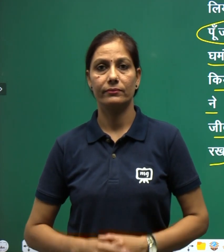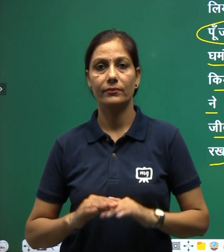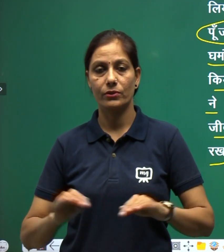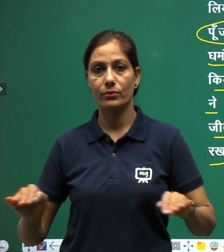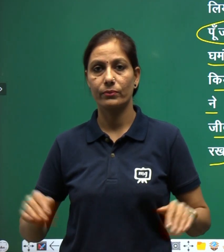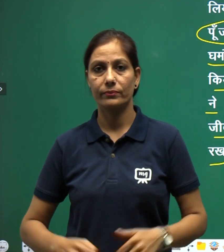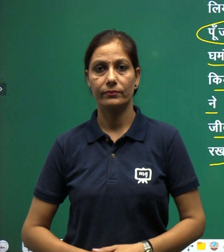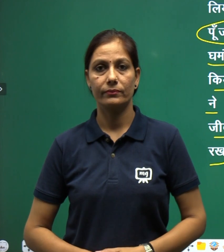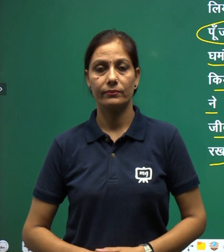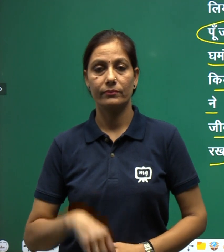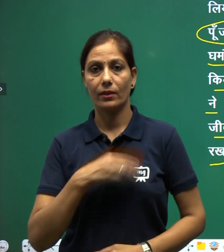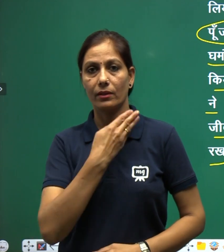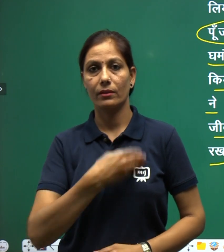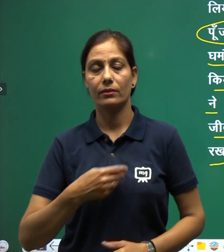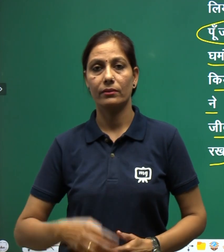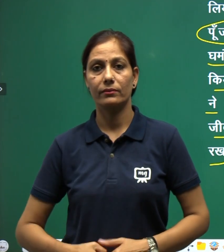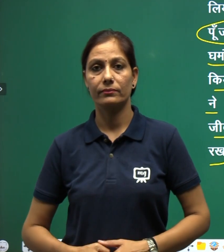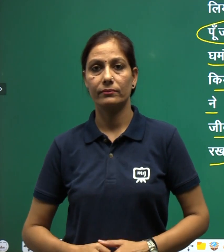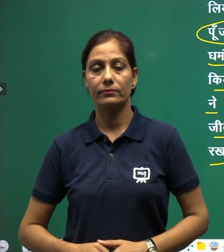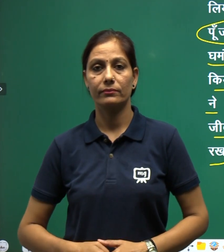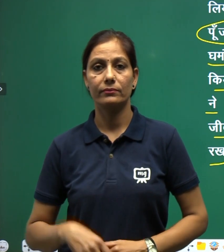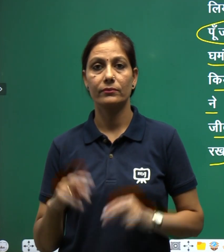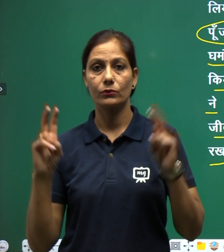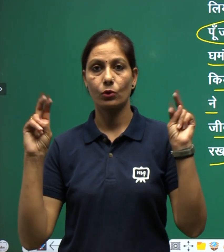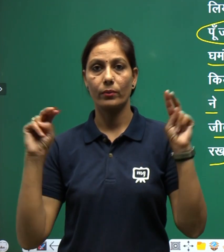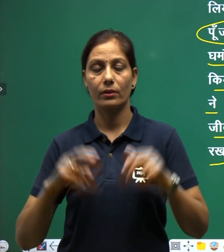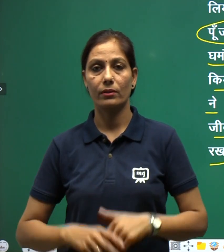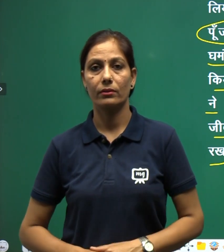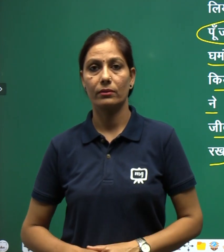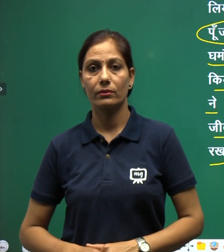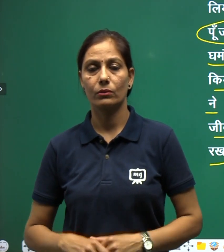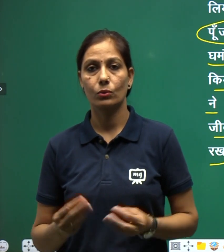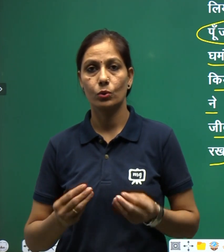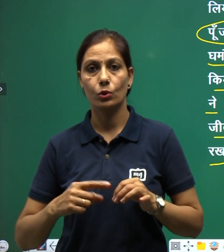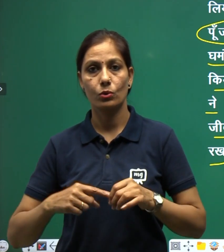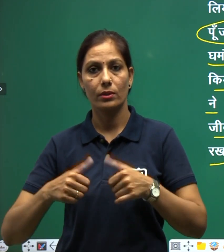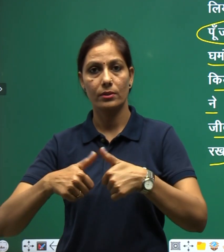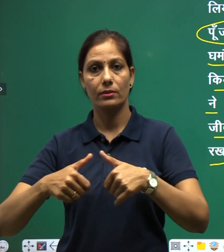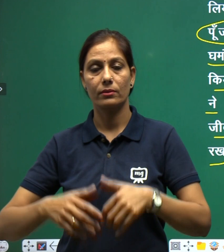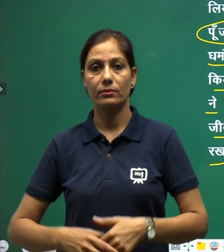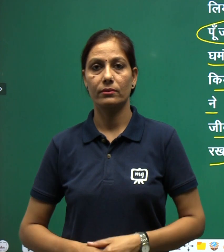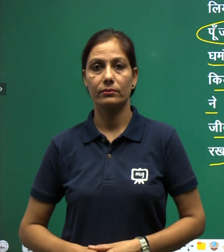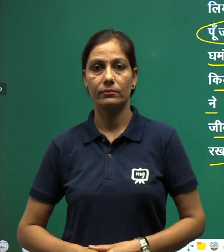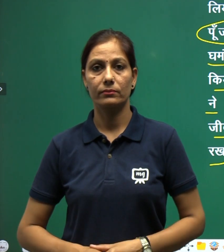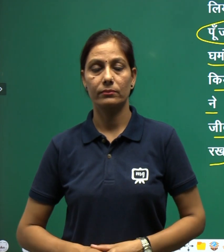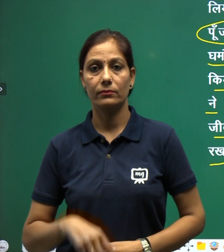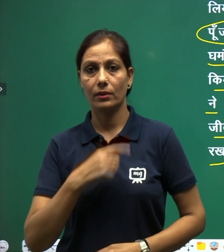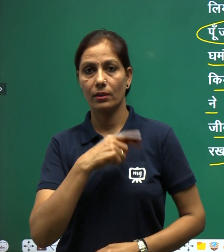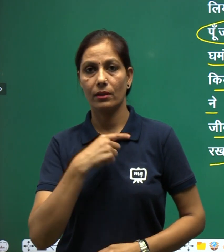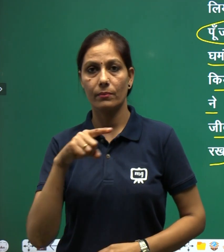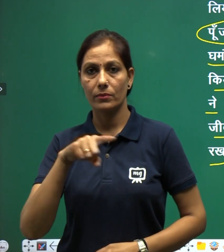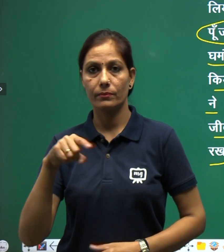बच्चों, ये थे इस अध्याय के कुछ प्रश्नोत्तर। इन्हें